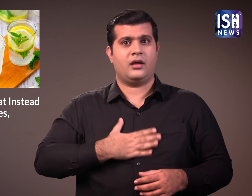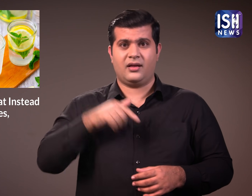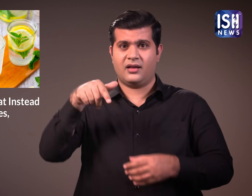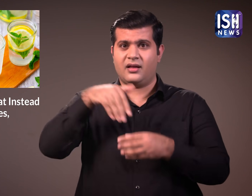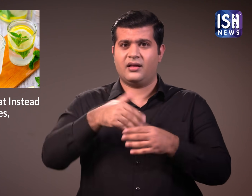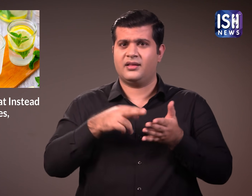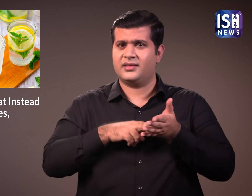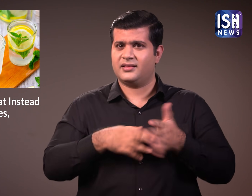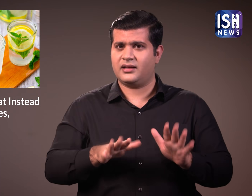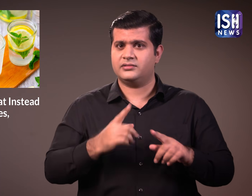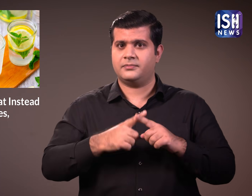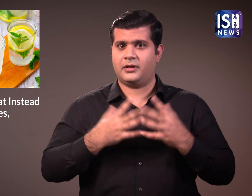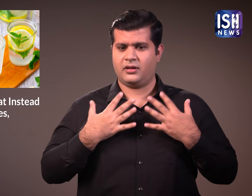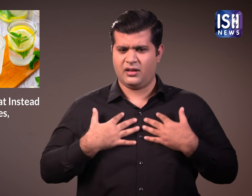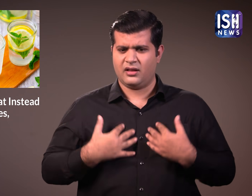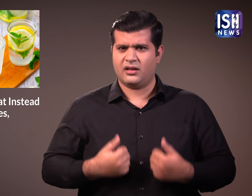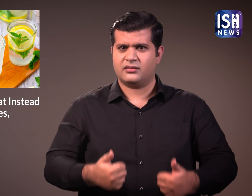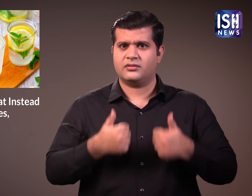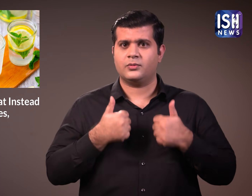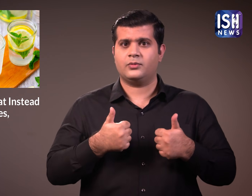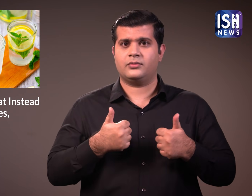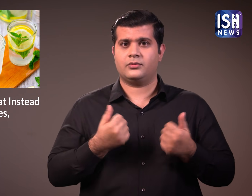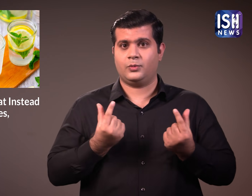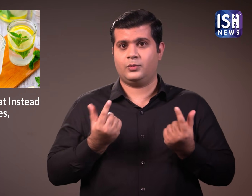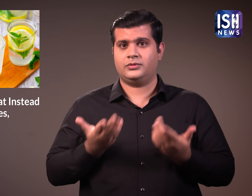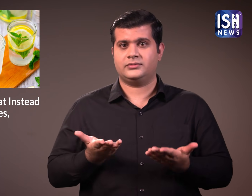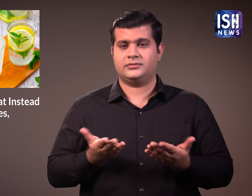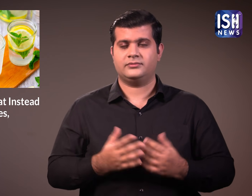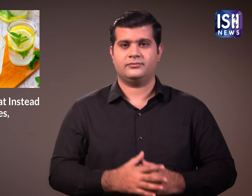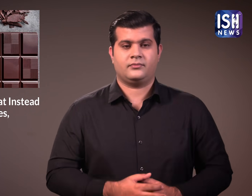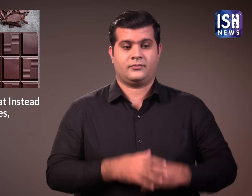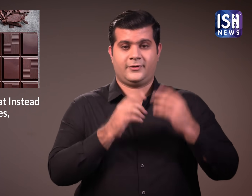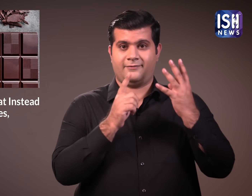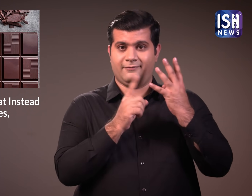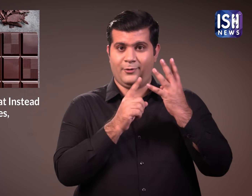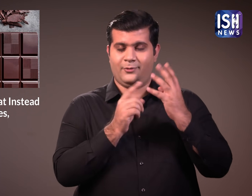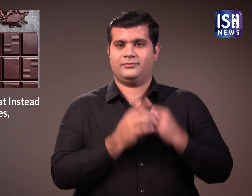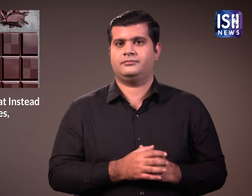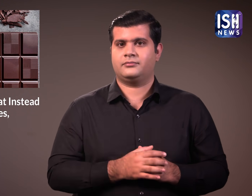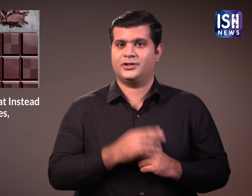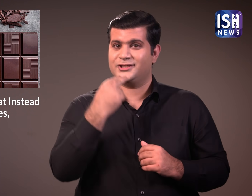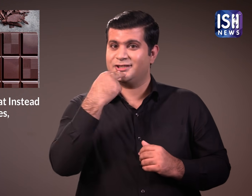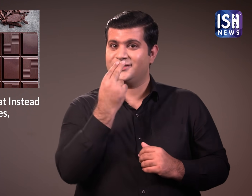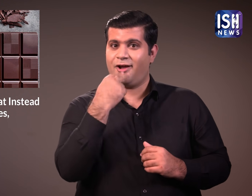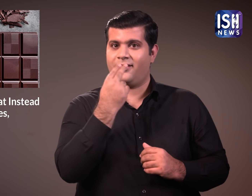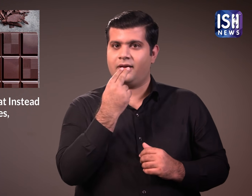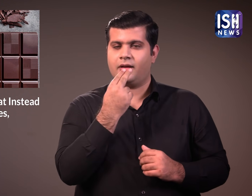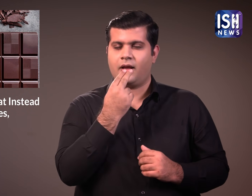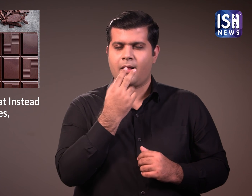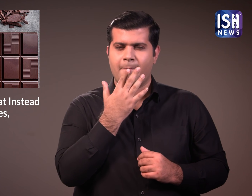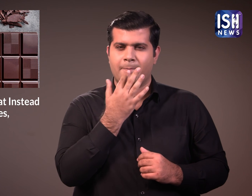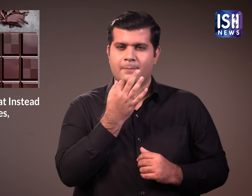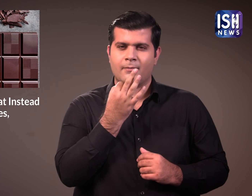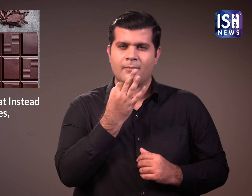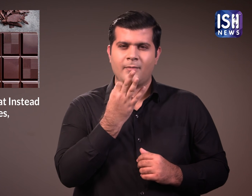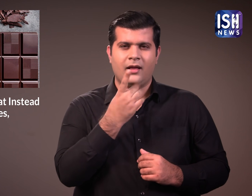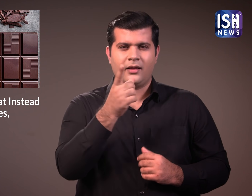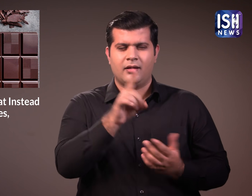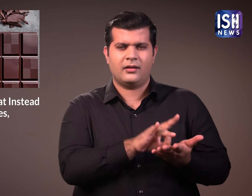यह पूरी तरह से प्राकृतिक और बहुत स्वास्थ है। हर कोई चॉकलेट खाना पसंद करता है और उसे खाने के लिए